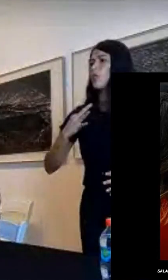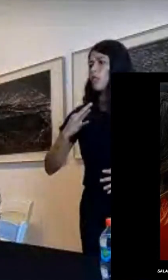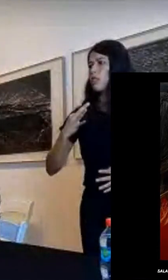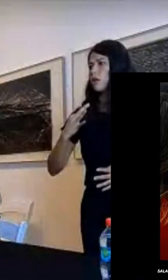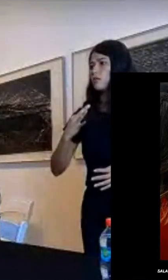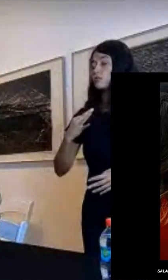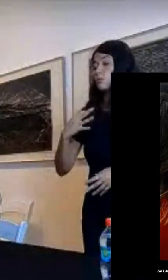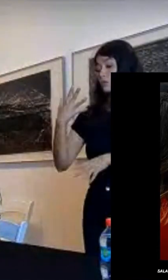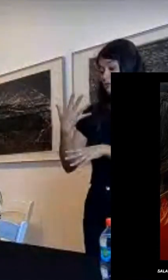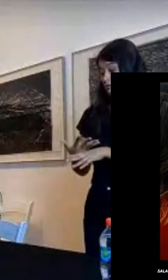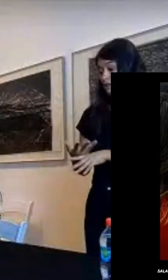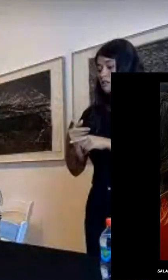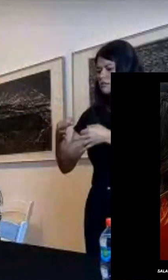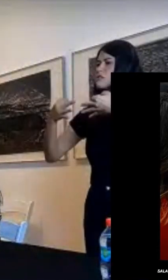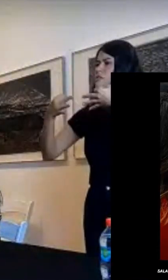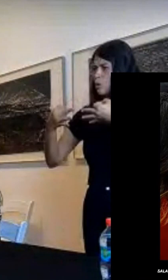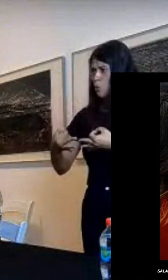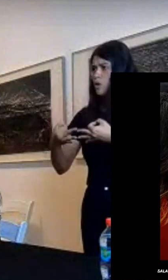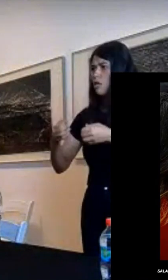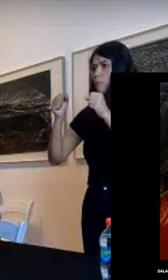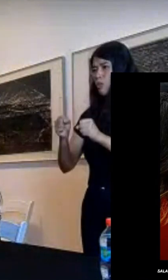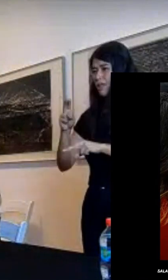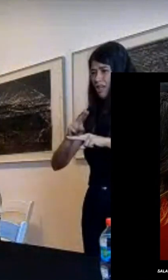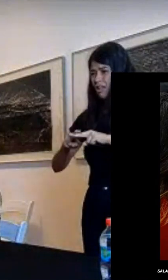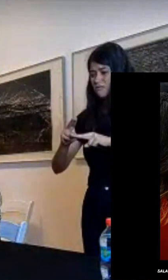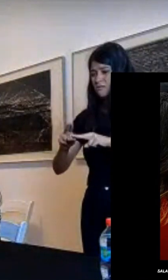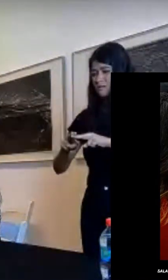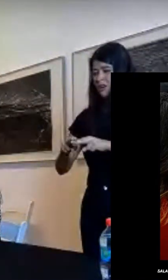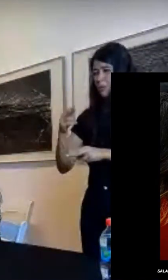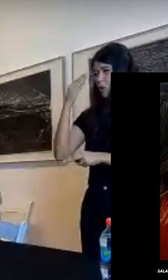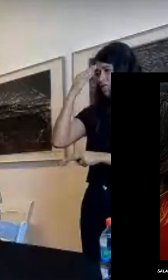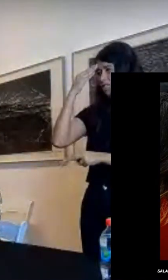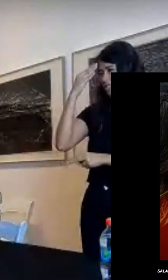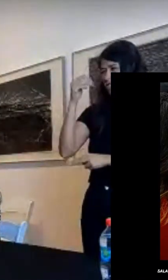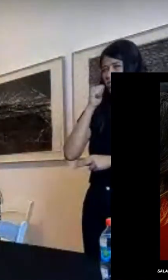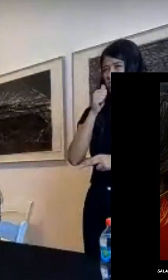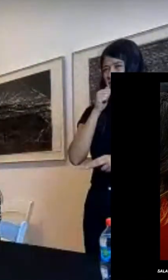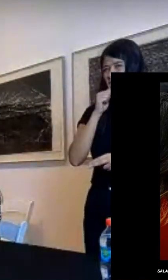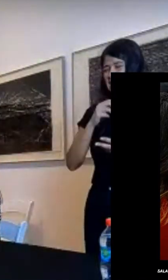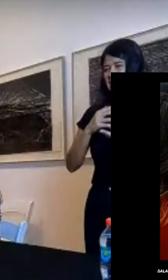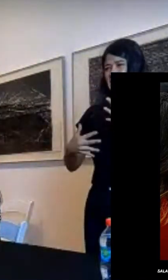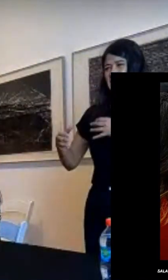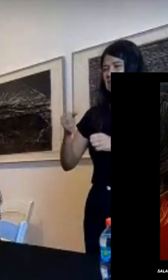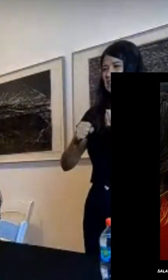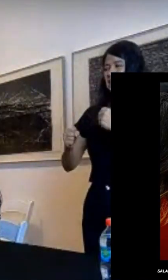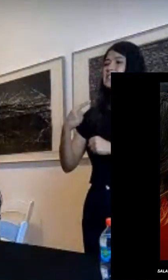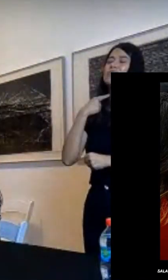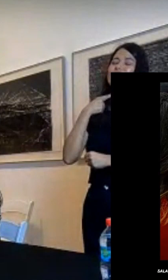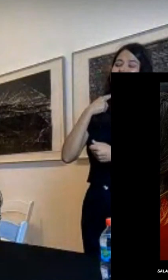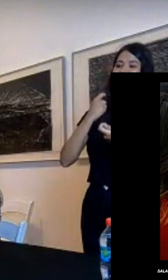estaban las condiciones, que daba seguridad poder hacer un cabildo en esos días tan álgidos, ¿no?, con tanta tensión,